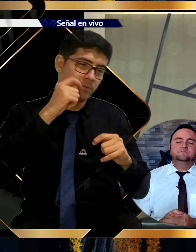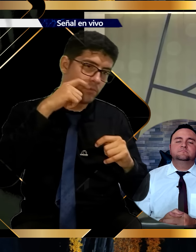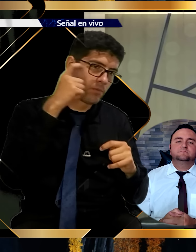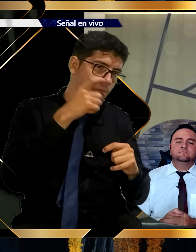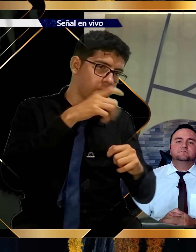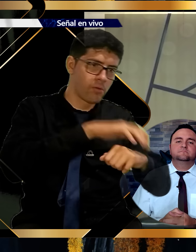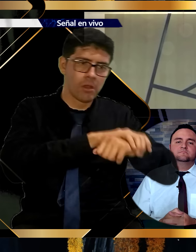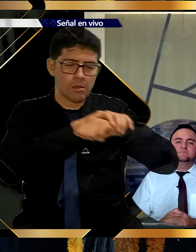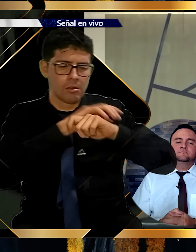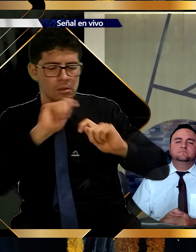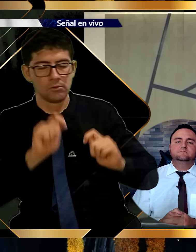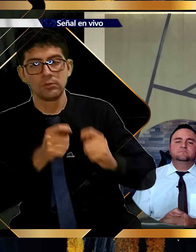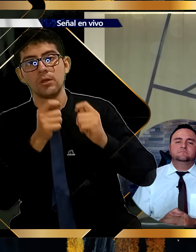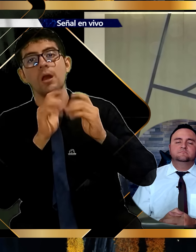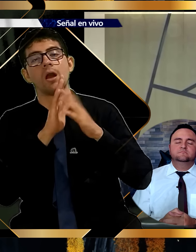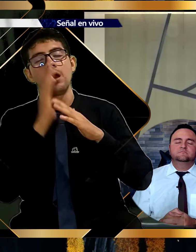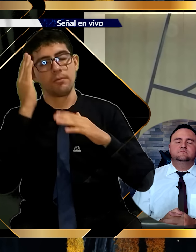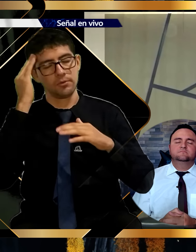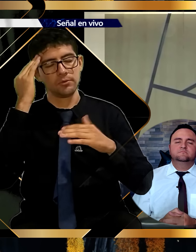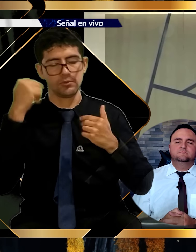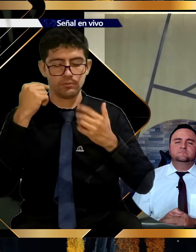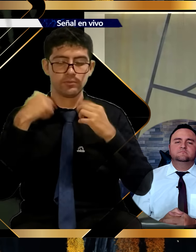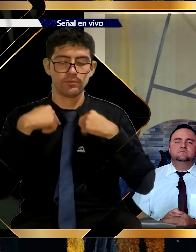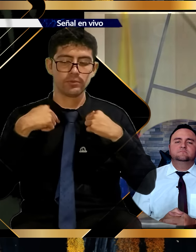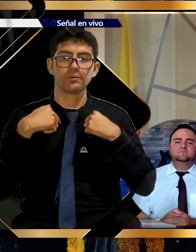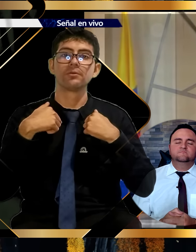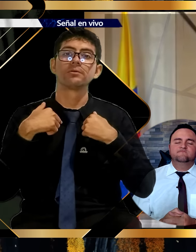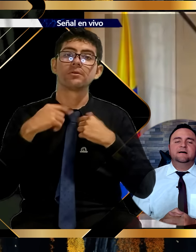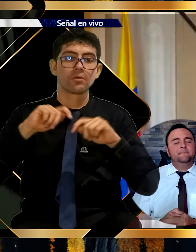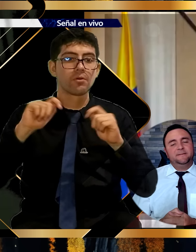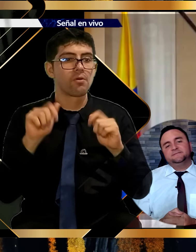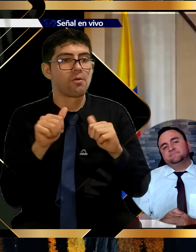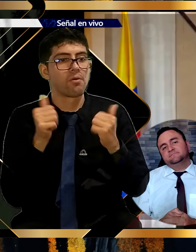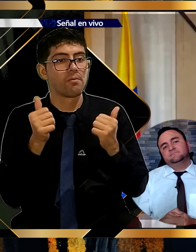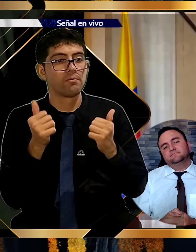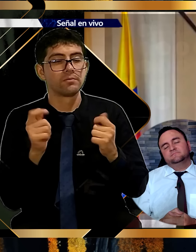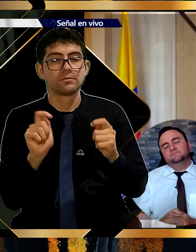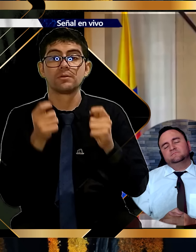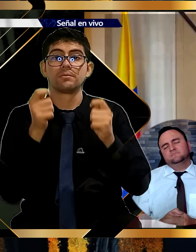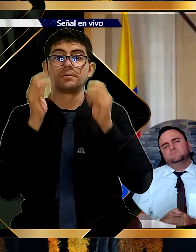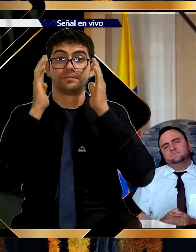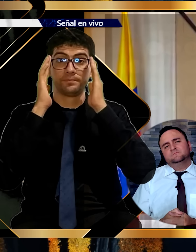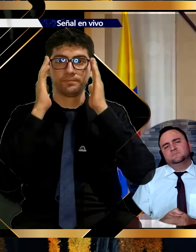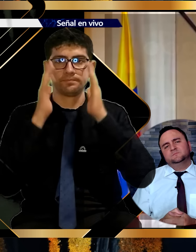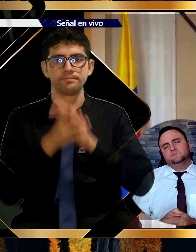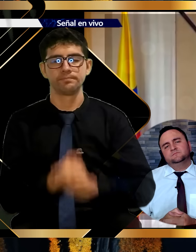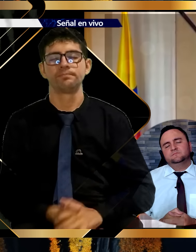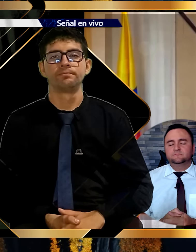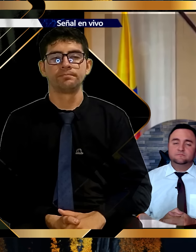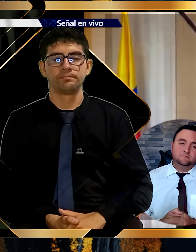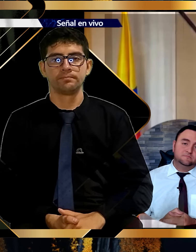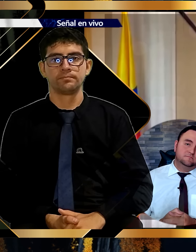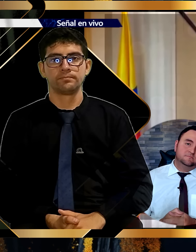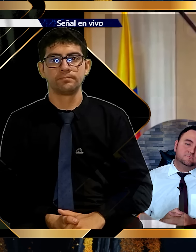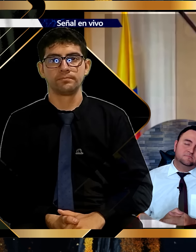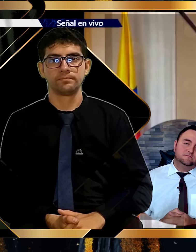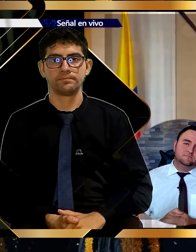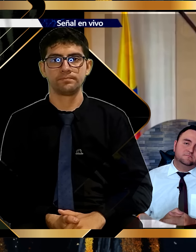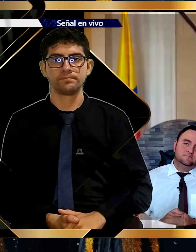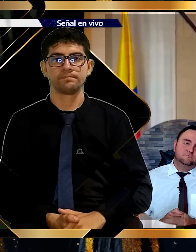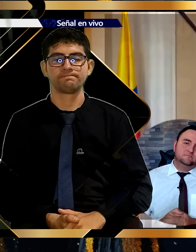Así que, sí, ven Señor Jesús. Así que el que oye esto y repite es porque dice, no, aquí hay